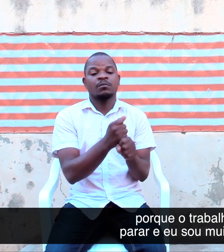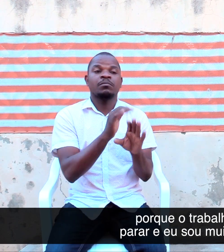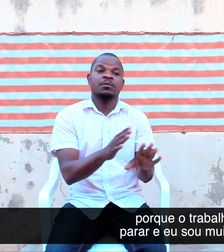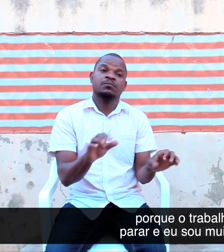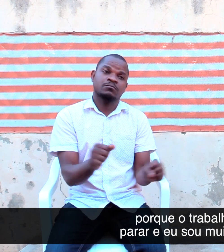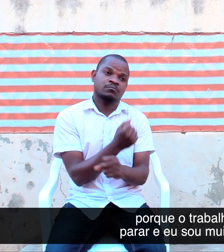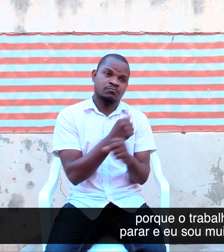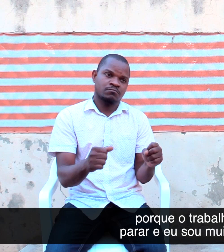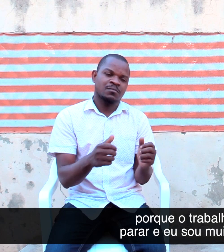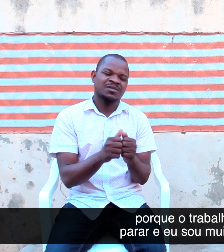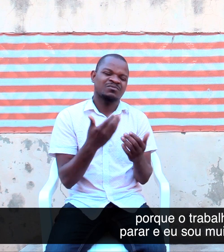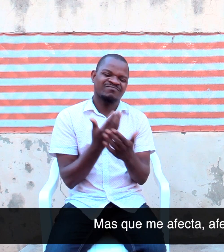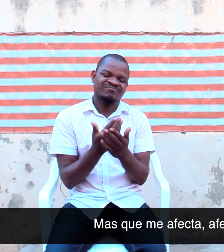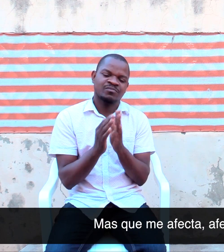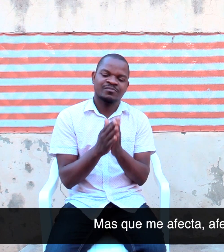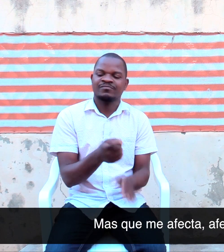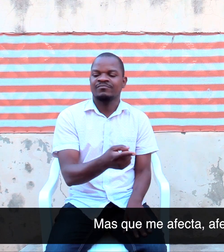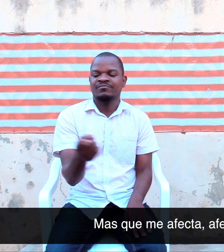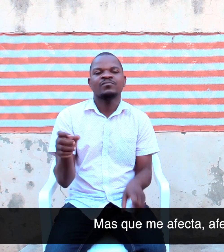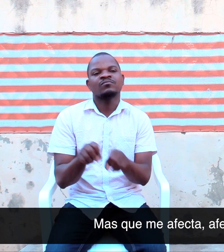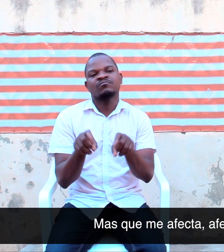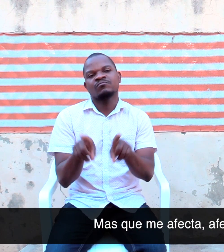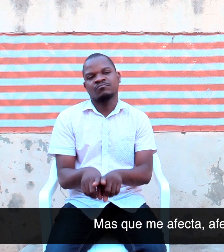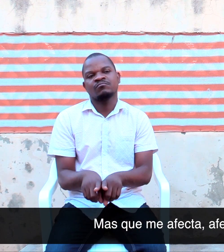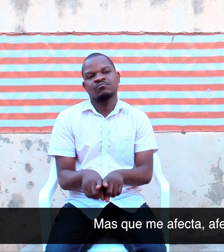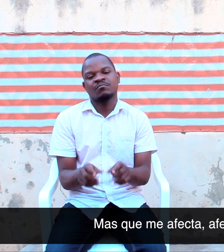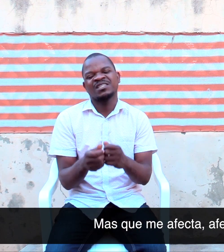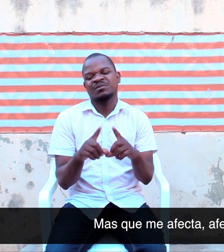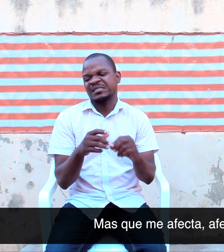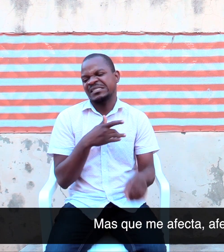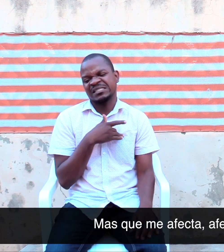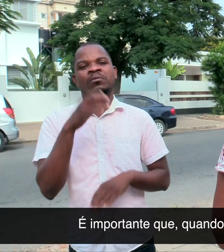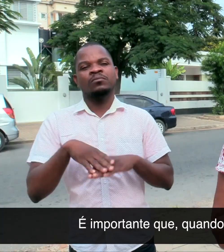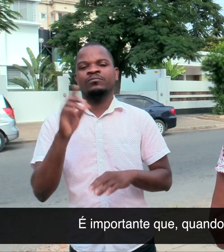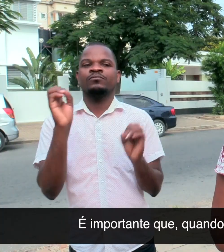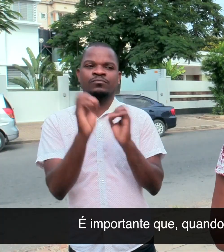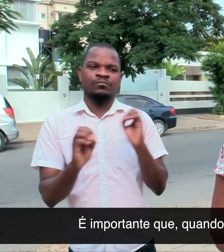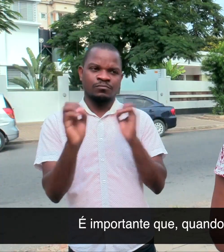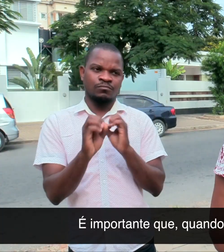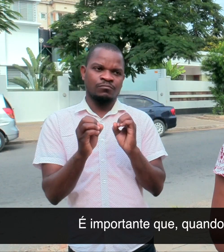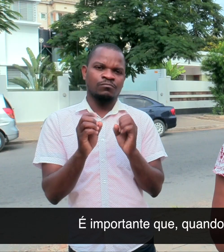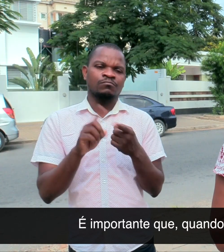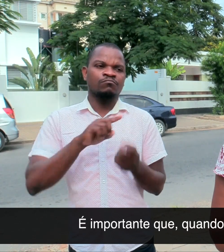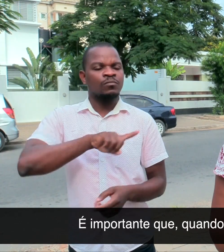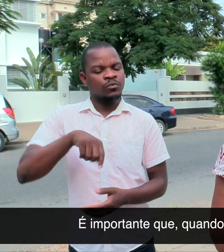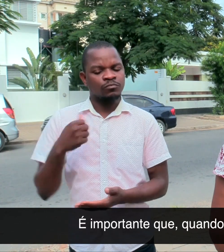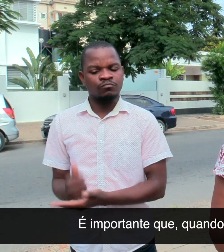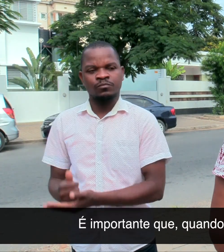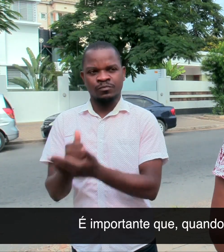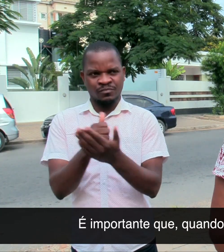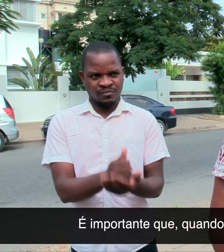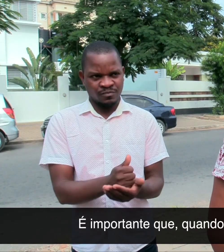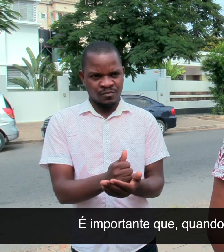eu sou muito grato a eles, mas que me afeta profundamente. É importante que quando